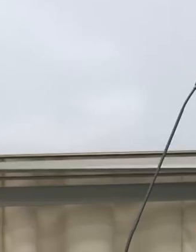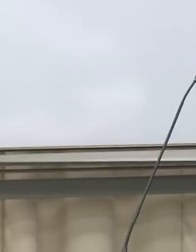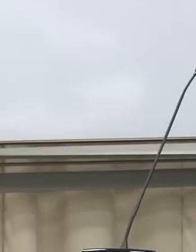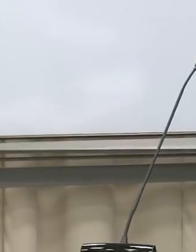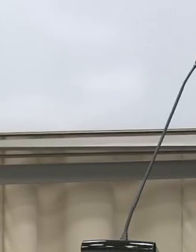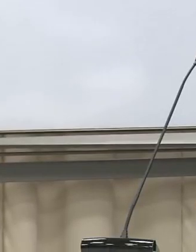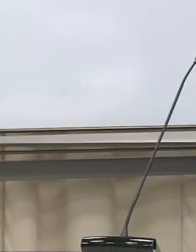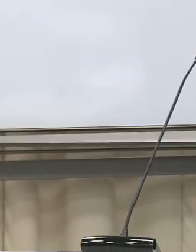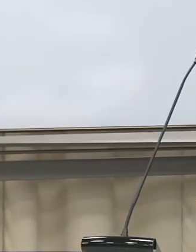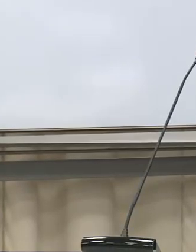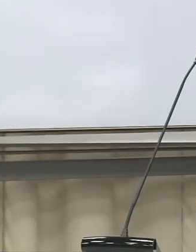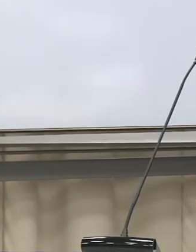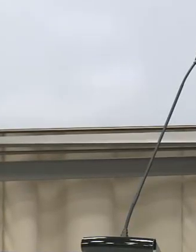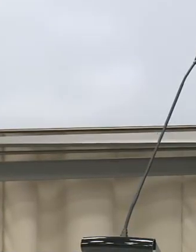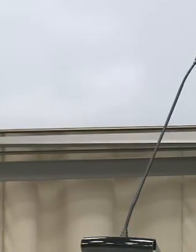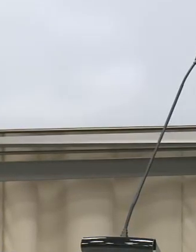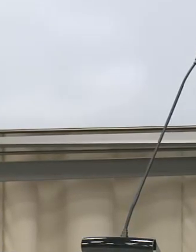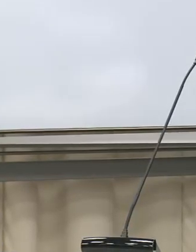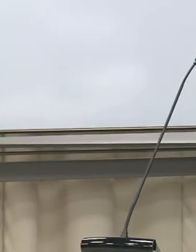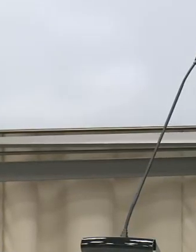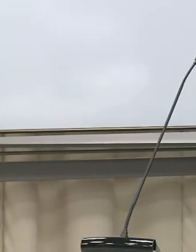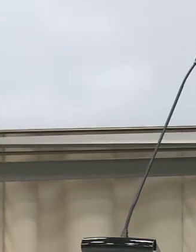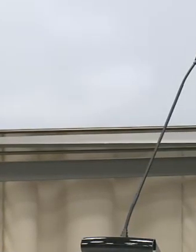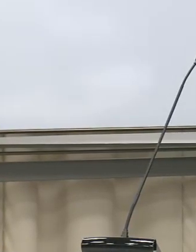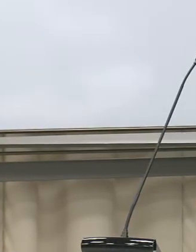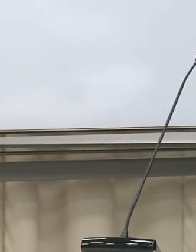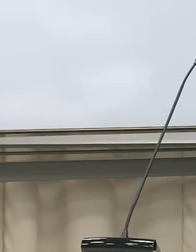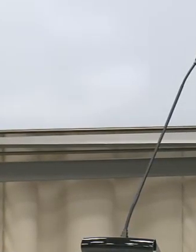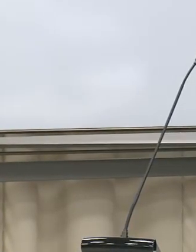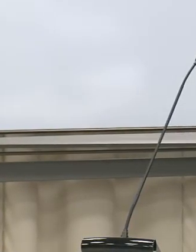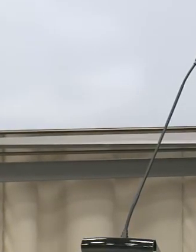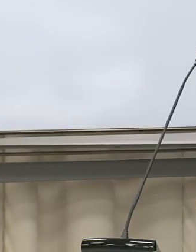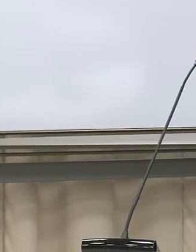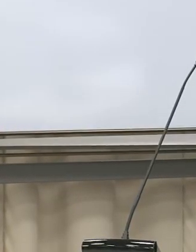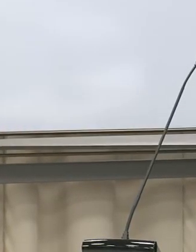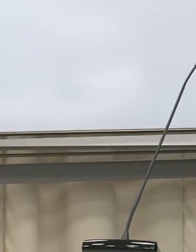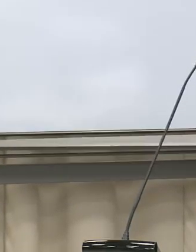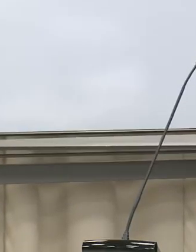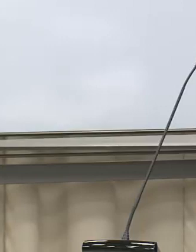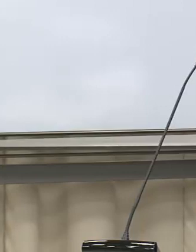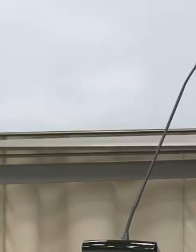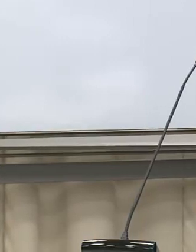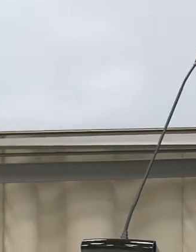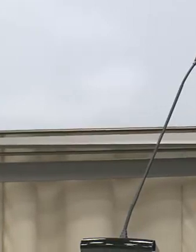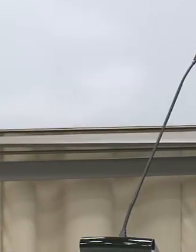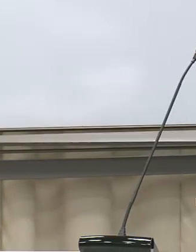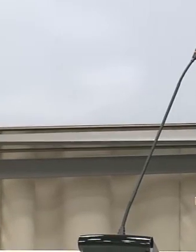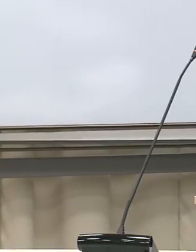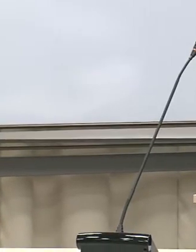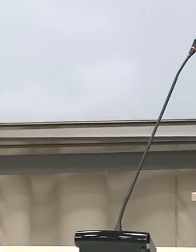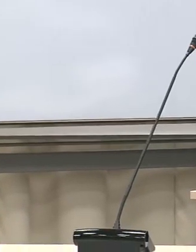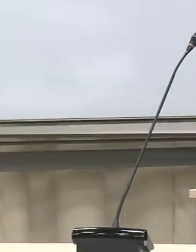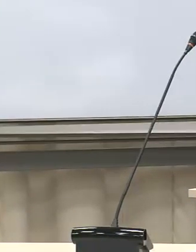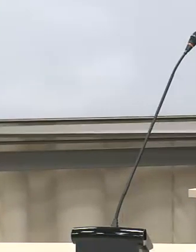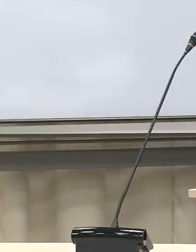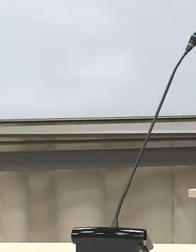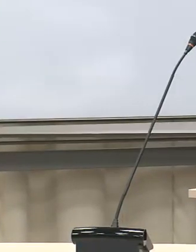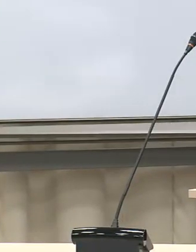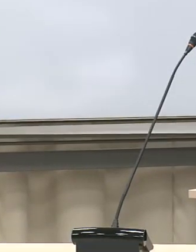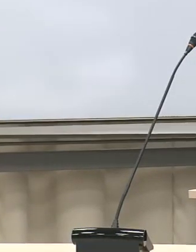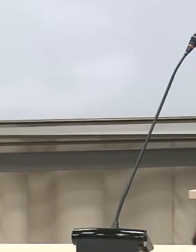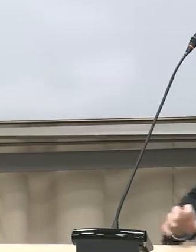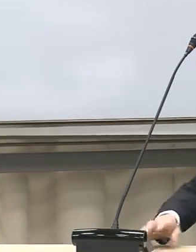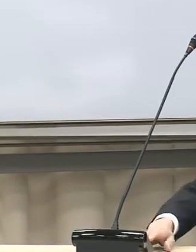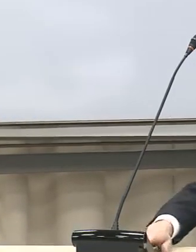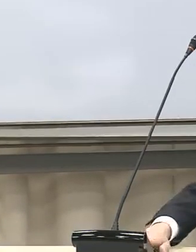ただそのいちいちというか、こまめにこういう容体の人が何人いるっていう連絡が入るわけ